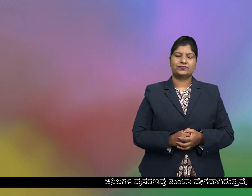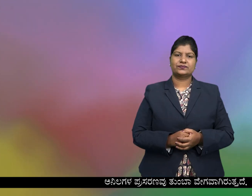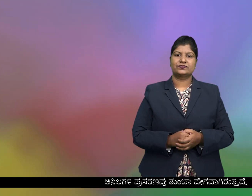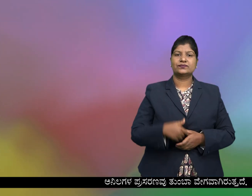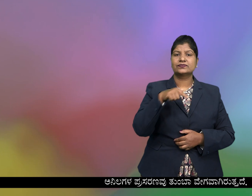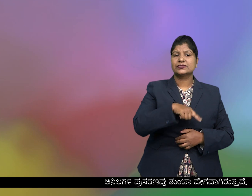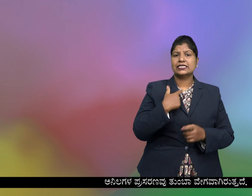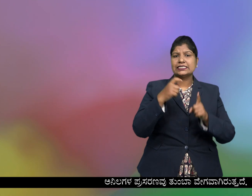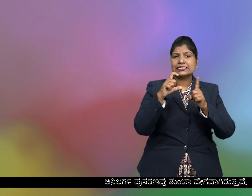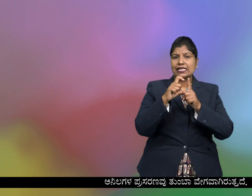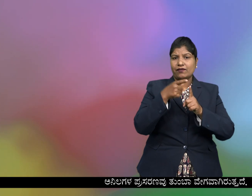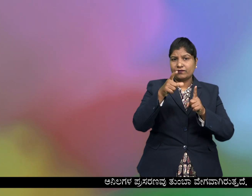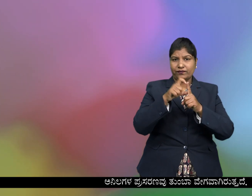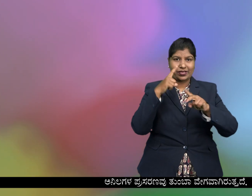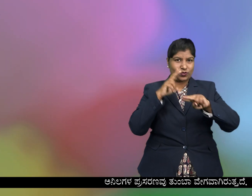ಅನಿಲಗಳ ಪ್ರಸರಣವು ತುಂಬಾ ವೇಗವಾಗಿರುತ್ತದೆ,